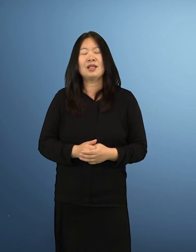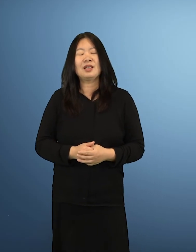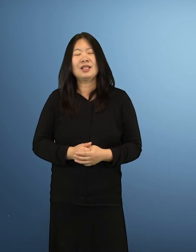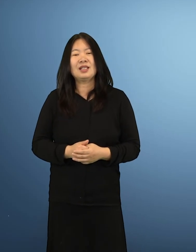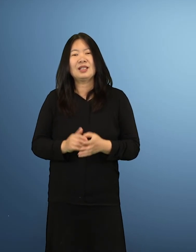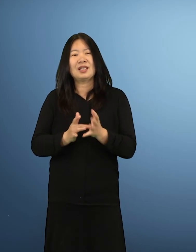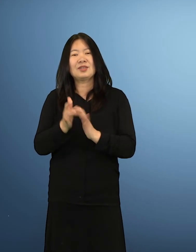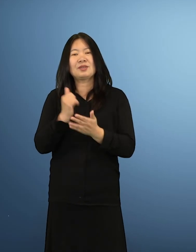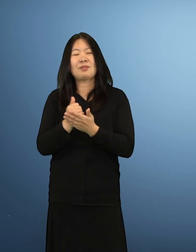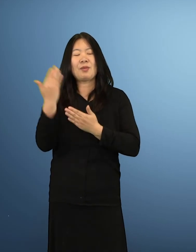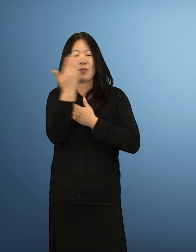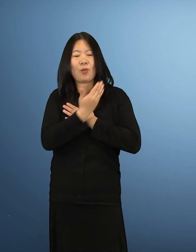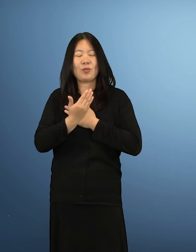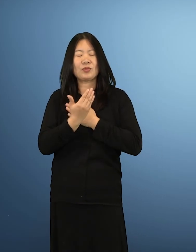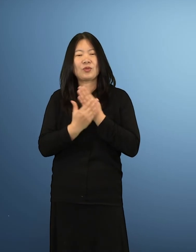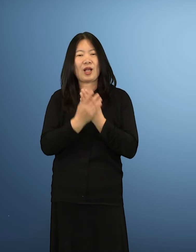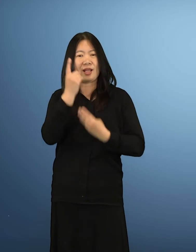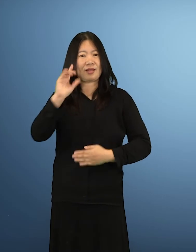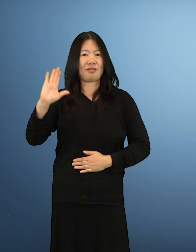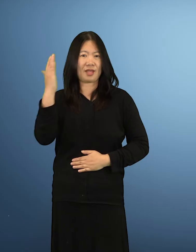그리스도의 몸으로서 하나됨을